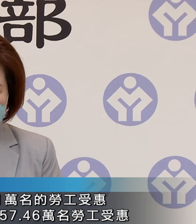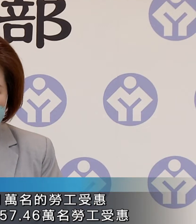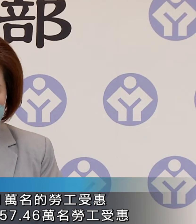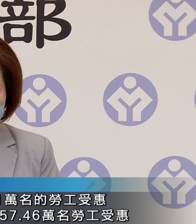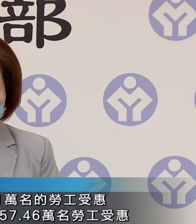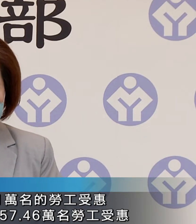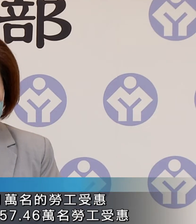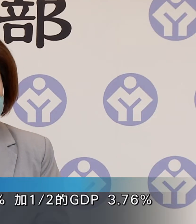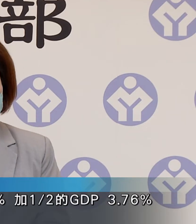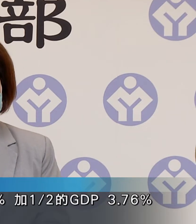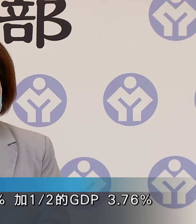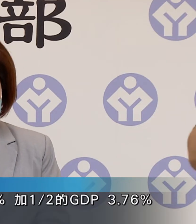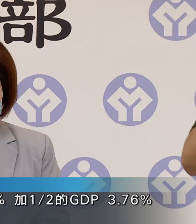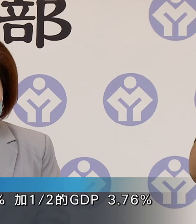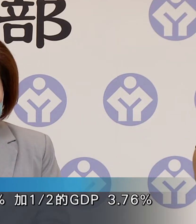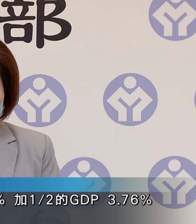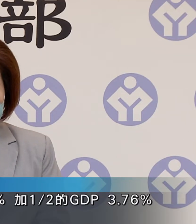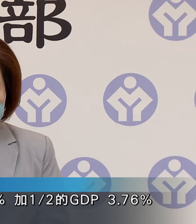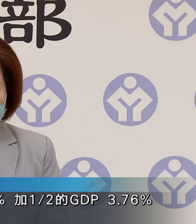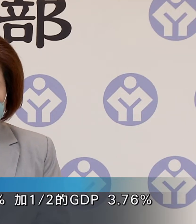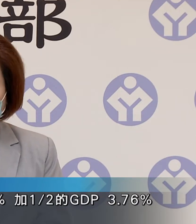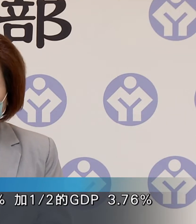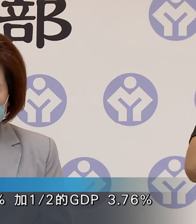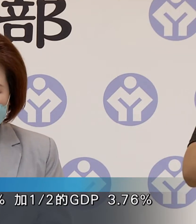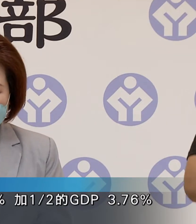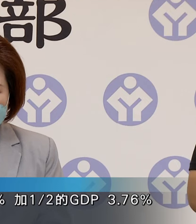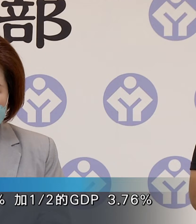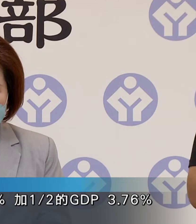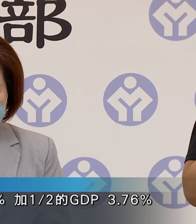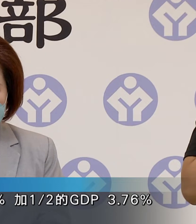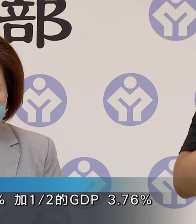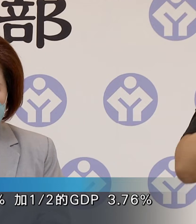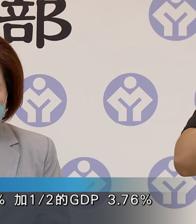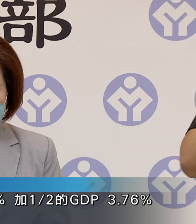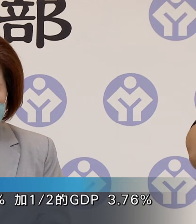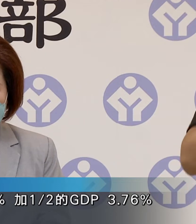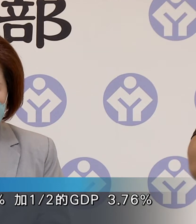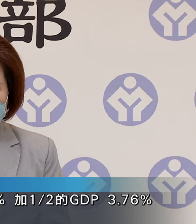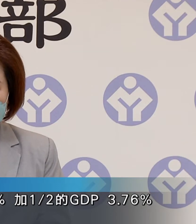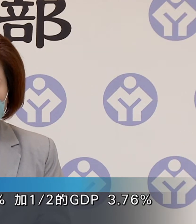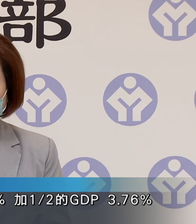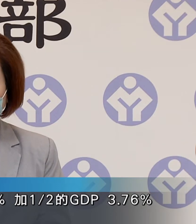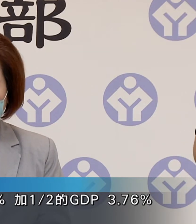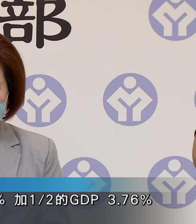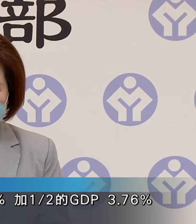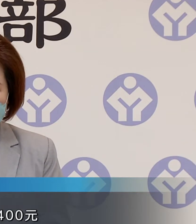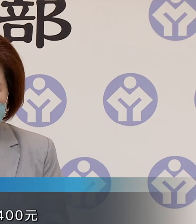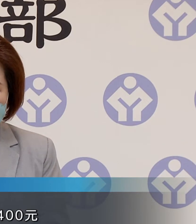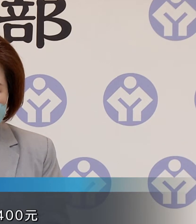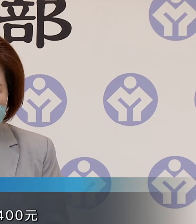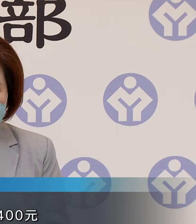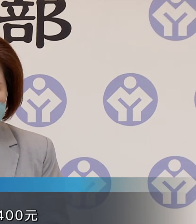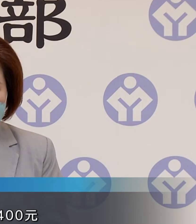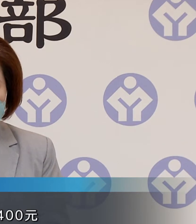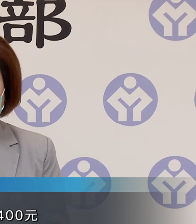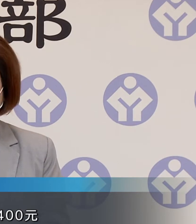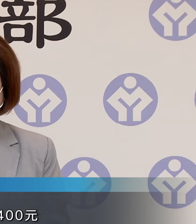惠，2.92加1/2的这个 GDP 哈，3.76，本来是26462